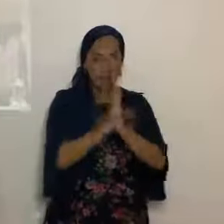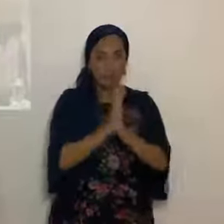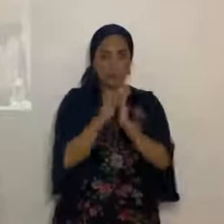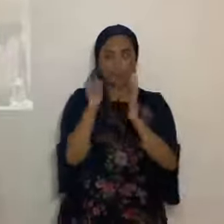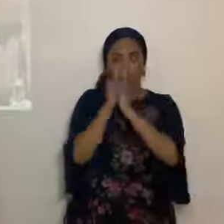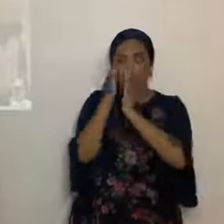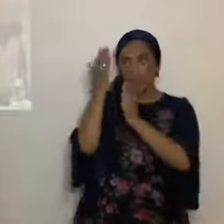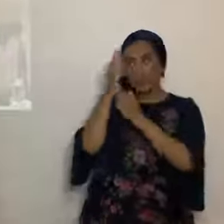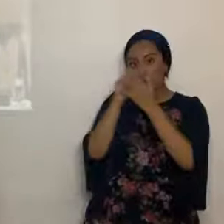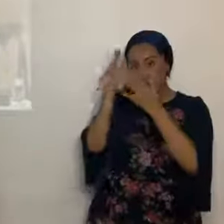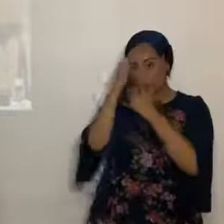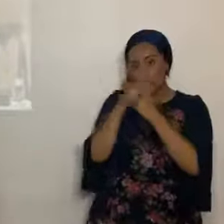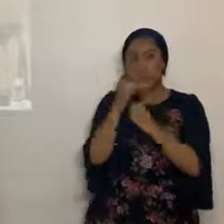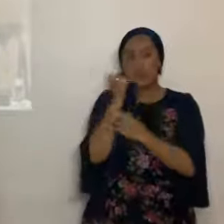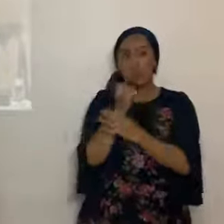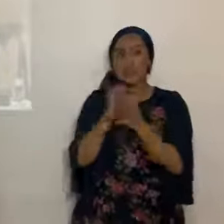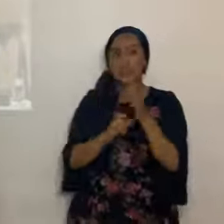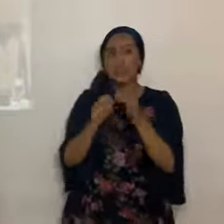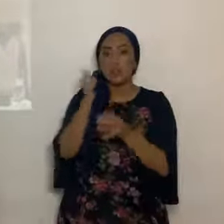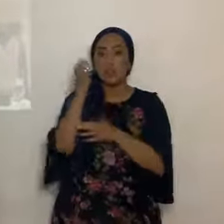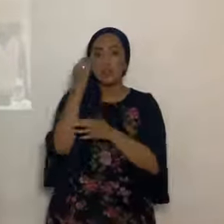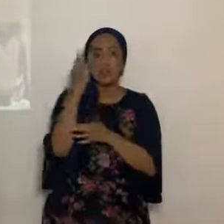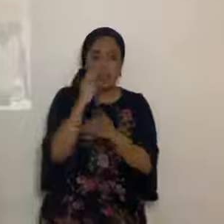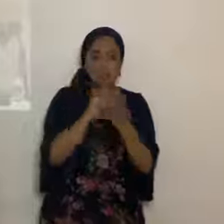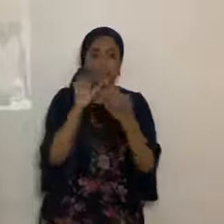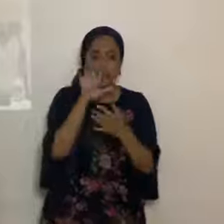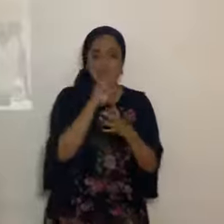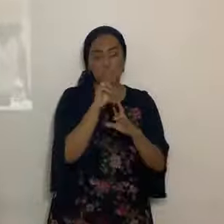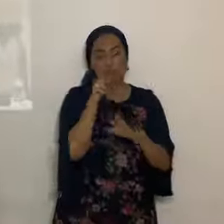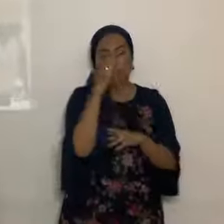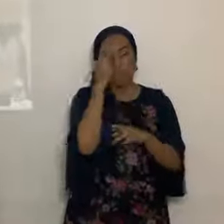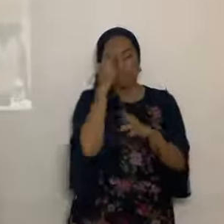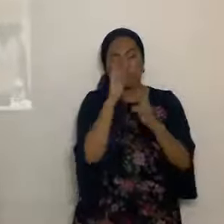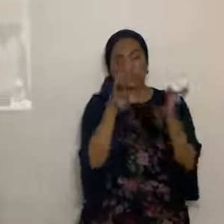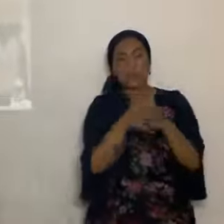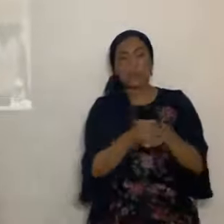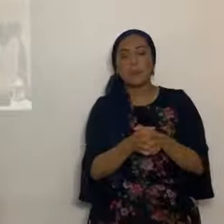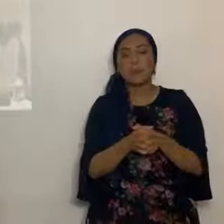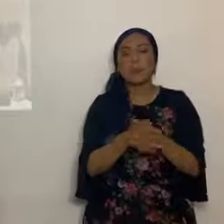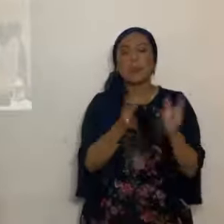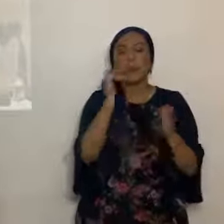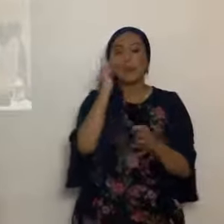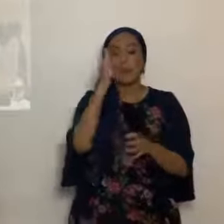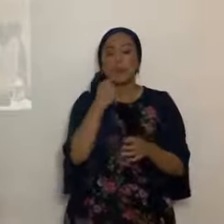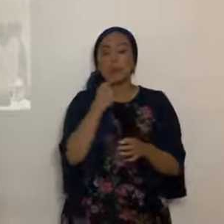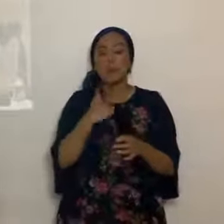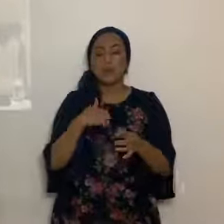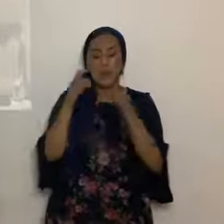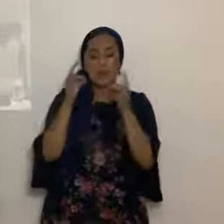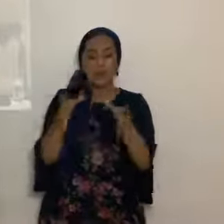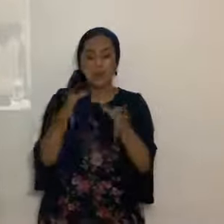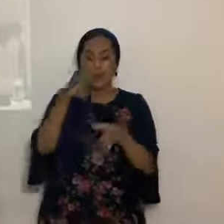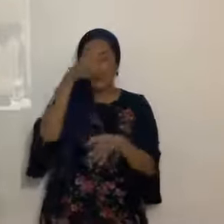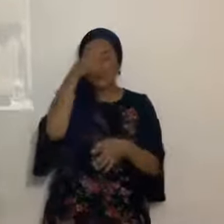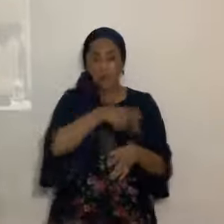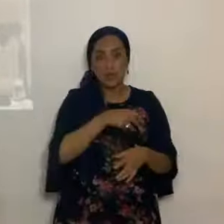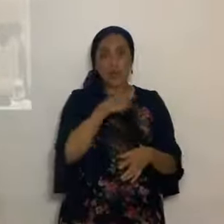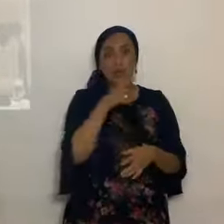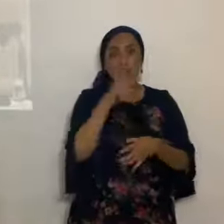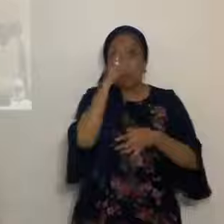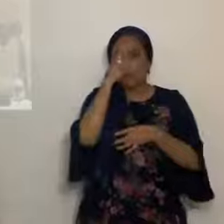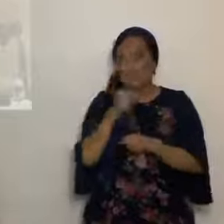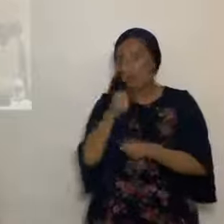al Todopoderoso. Jeremías 17, verso 5, ustedes ya se lo saben de memoria. Así ha dicho Yahweh, maldito el varón, el hombre que confía